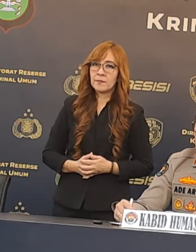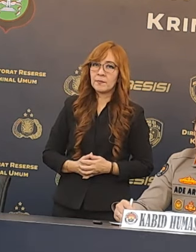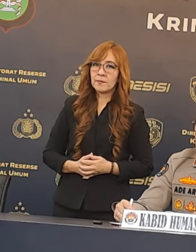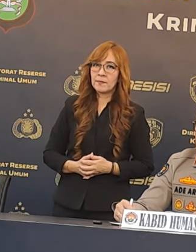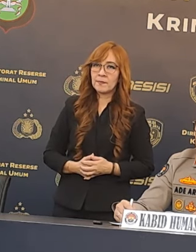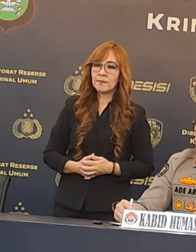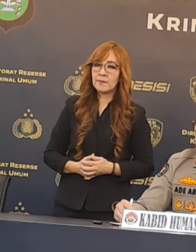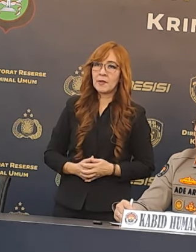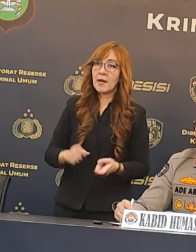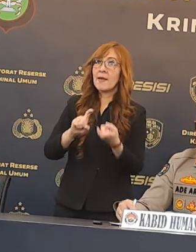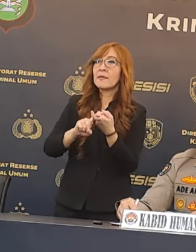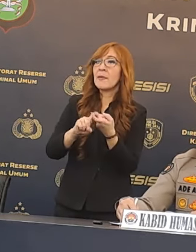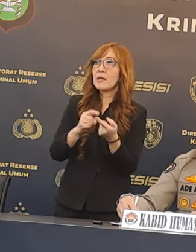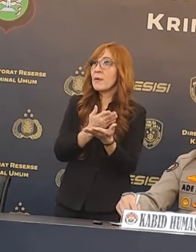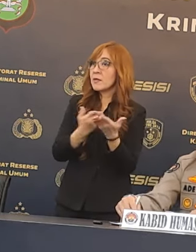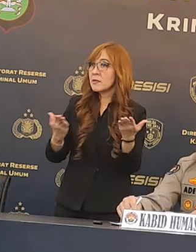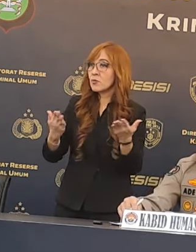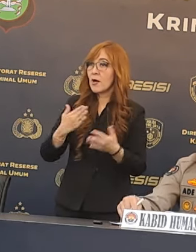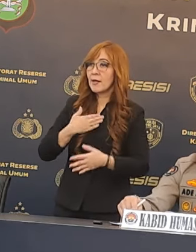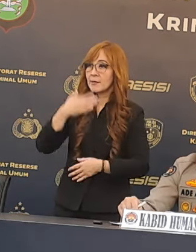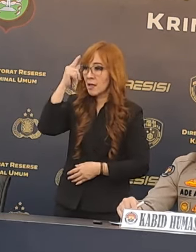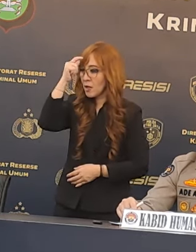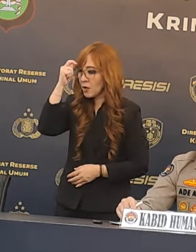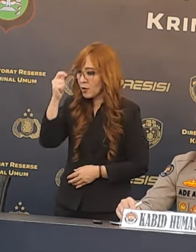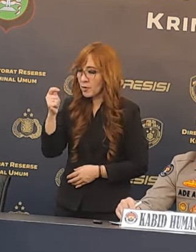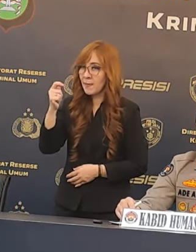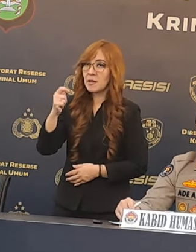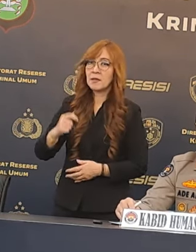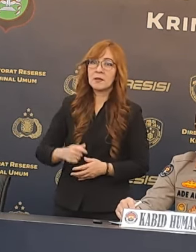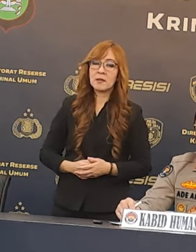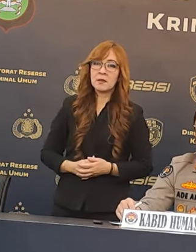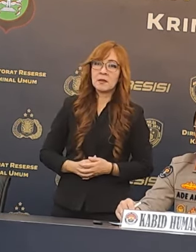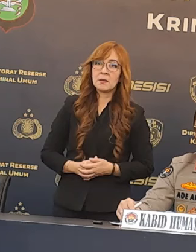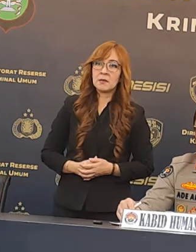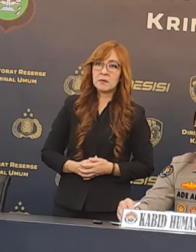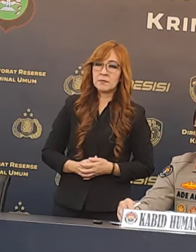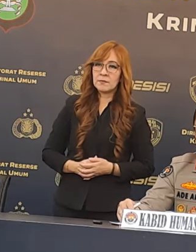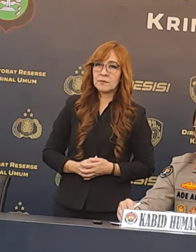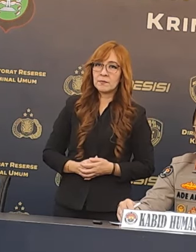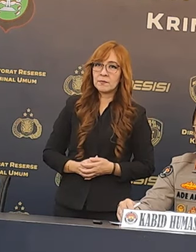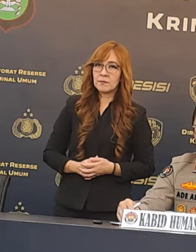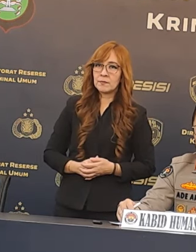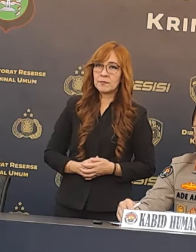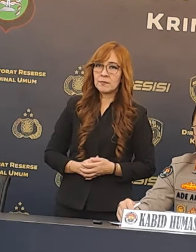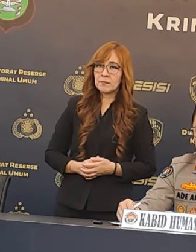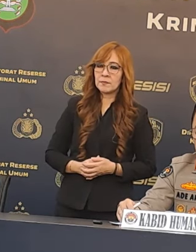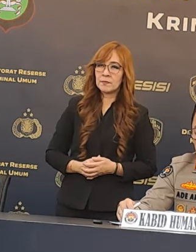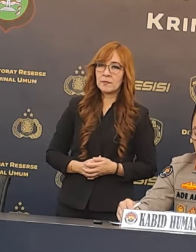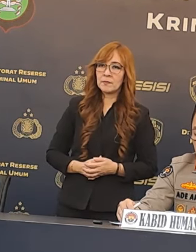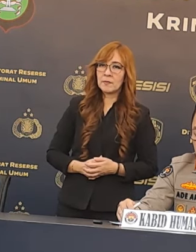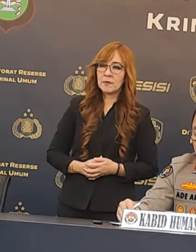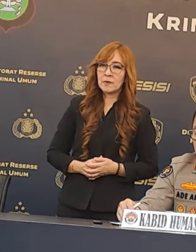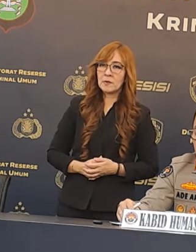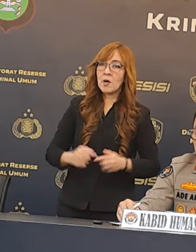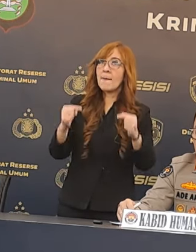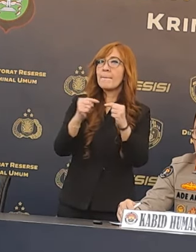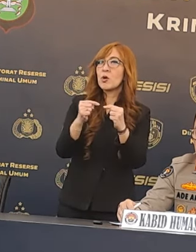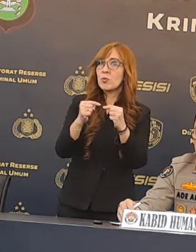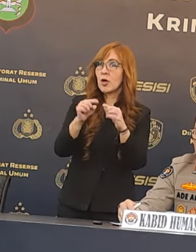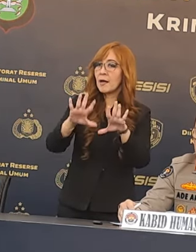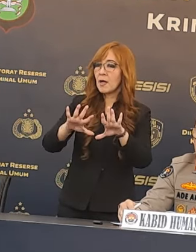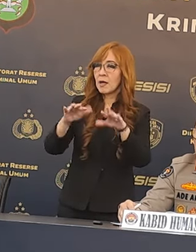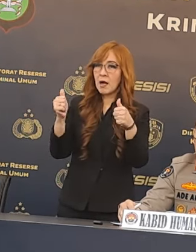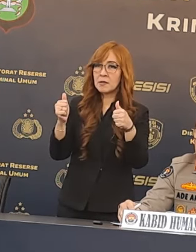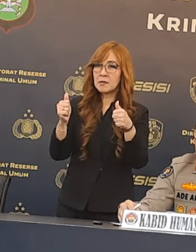Rekan-rekan sekalian yang saya hormati, bahwa terkait dengan hasil